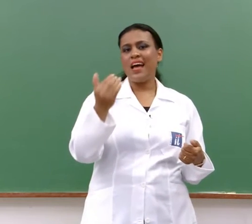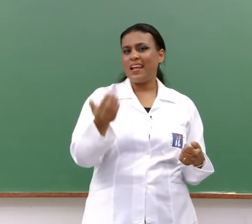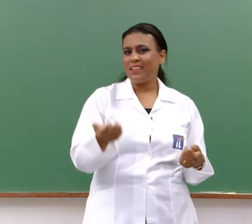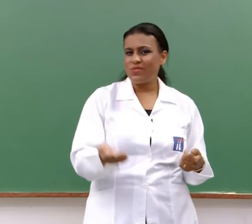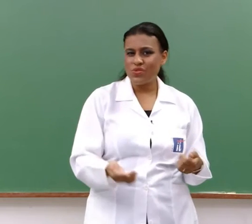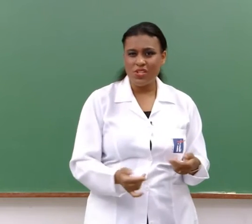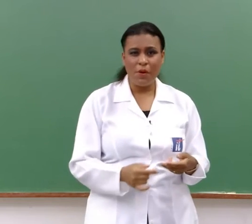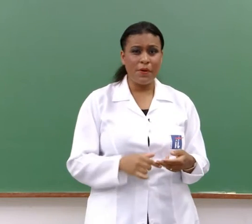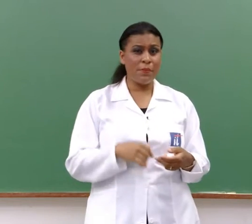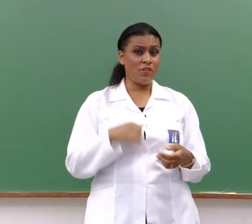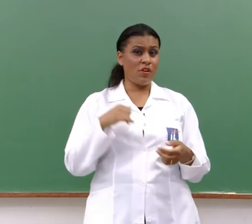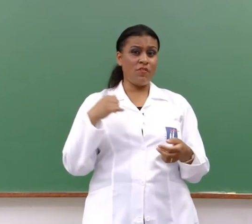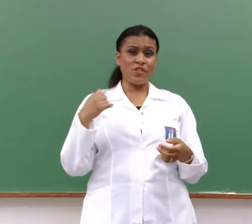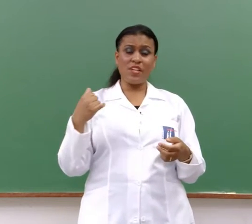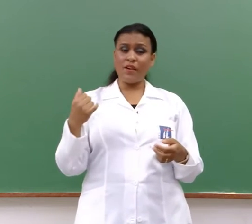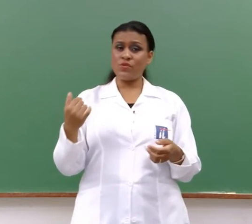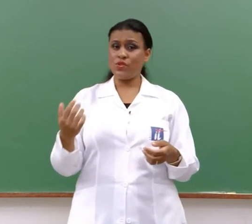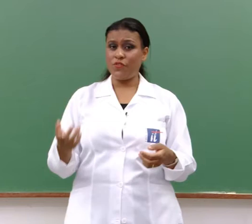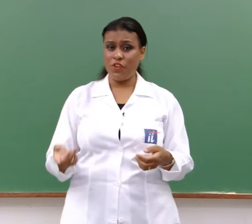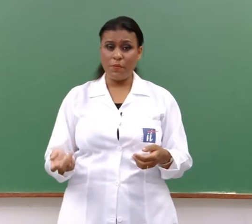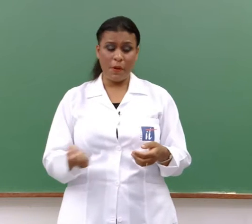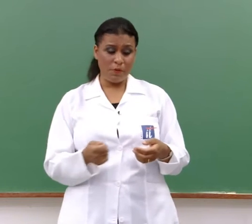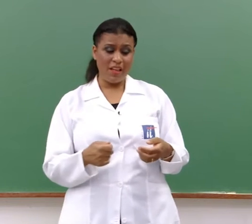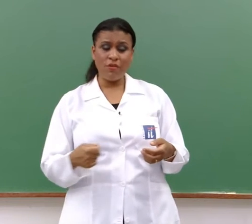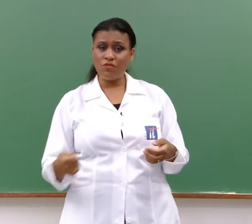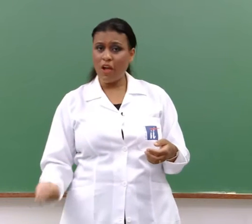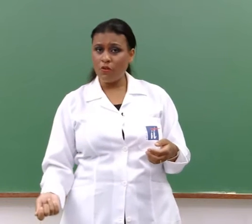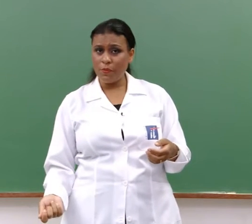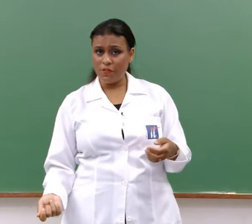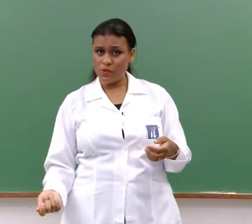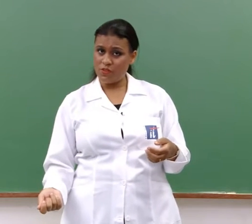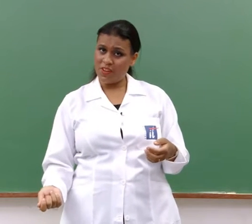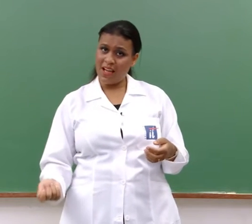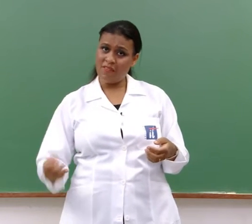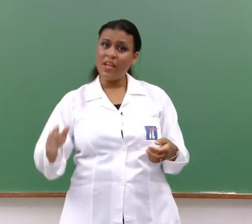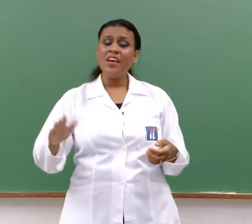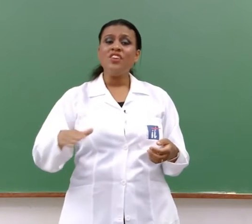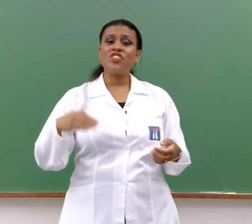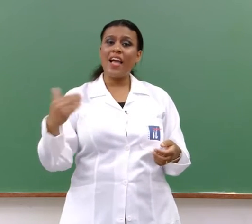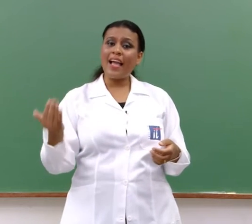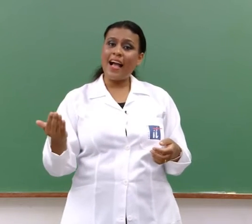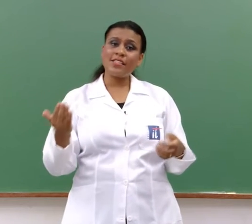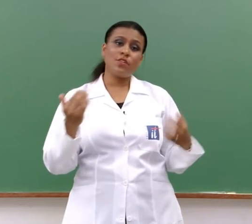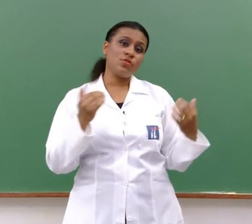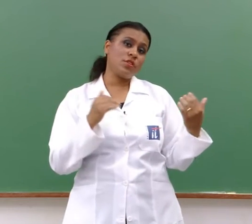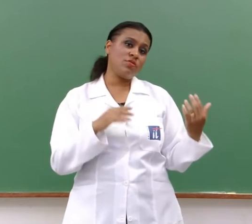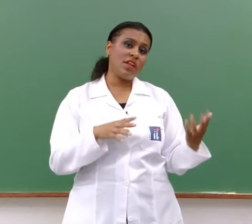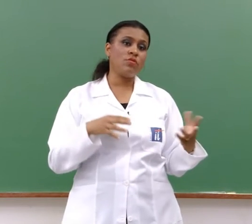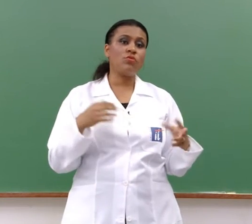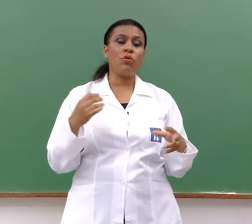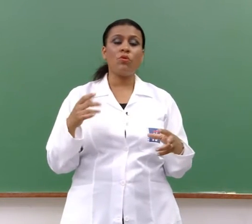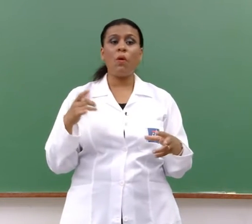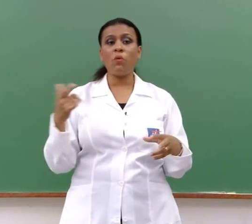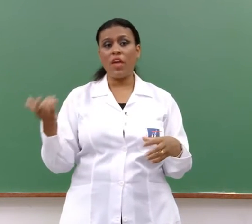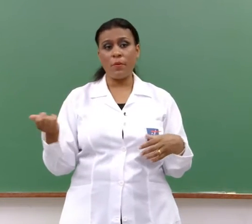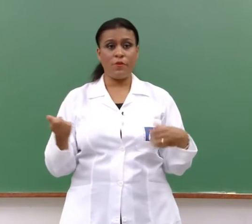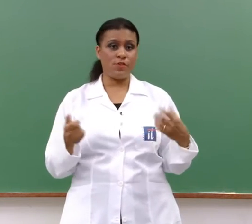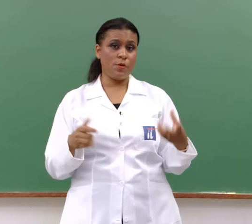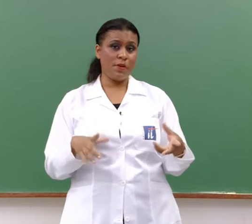a tradução, para poder conversar com seu filho, para poder anotar o que o professor falava, chegar em casa, conseguir um tradutor ou alguém, um professor